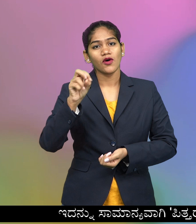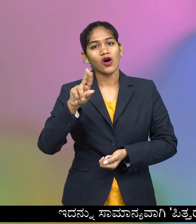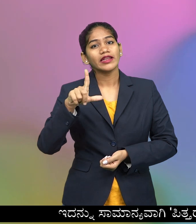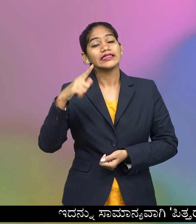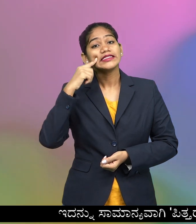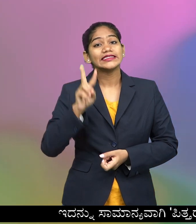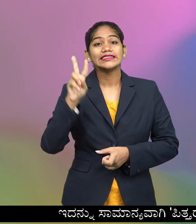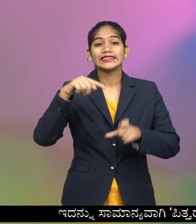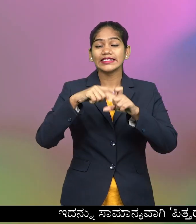ಕರೆಯಲಾಗುತ್ತದೆ.